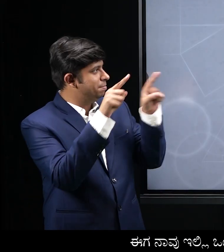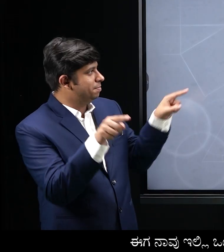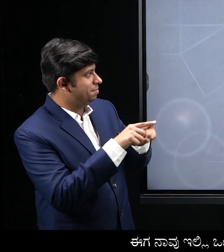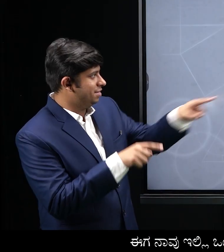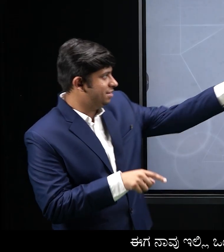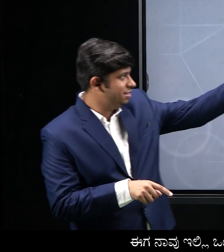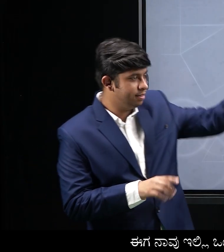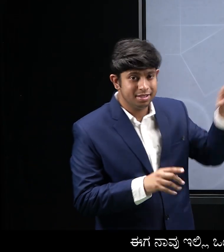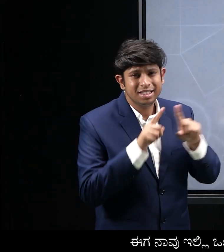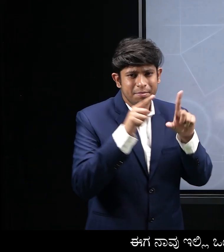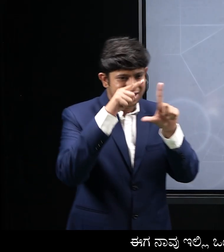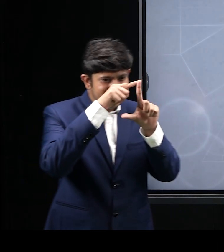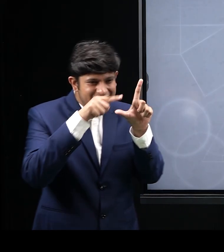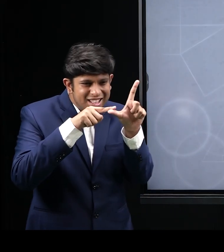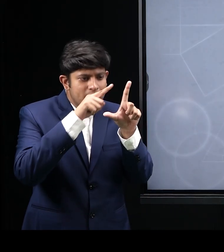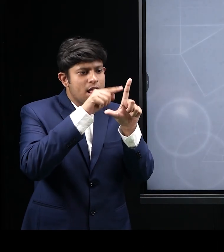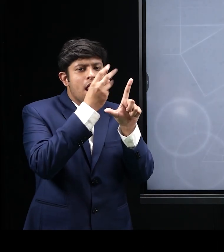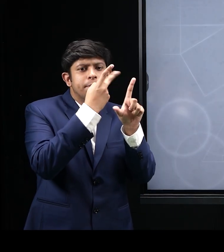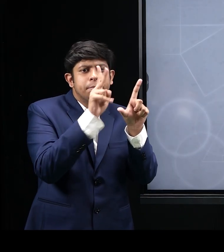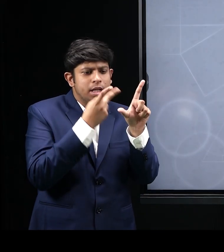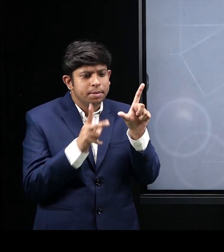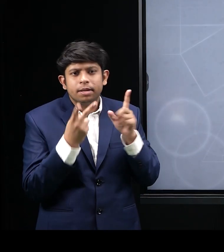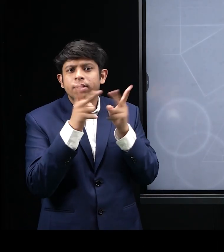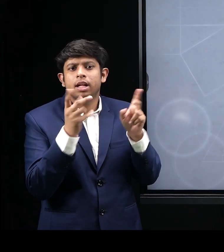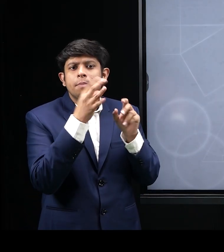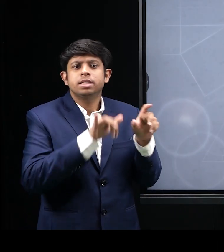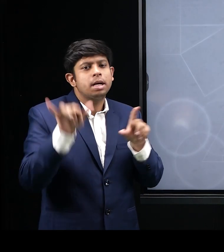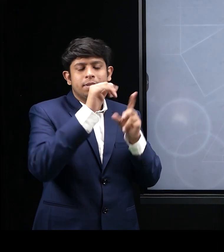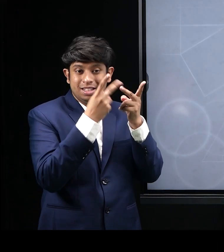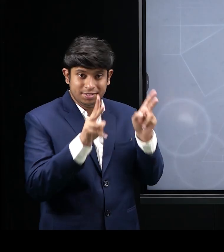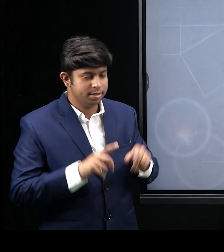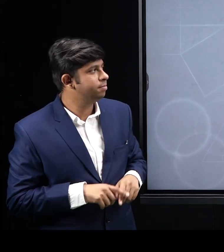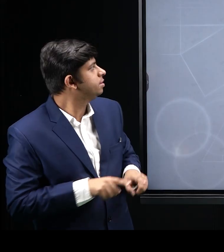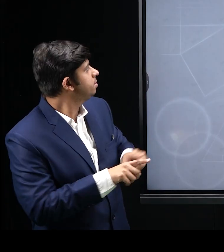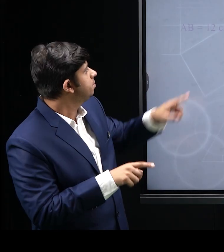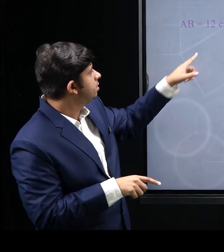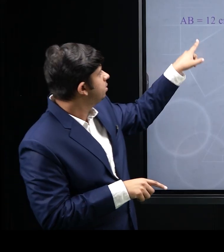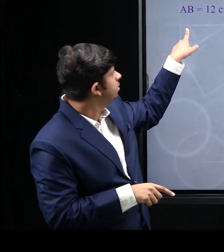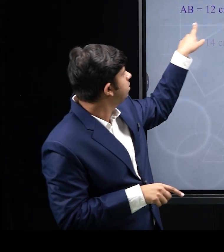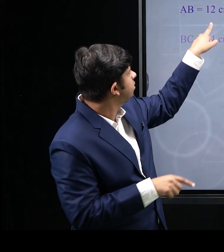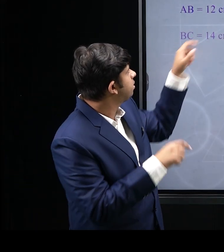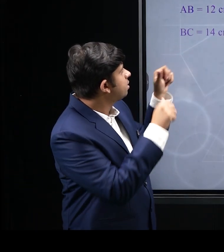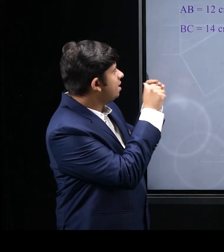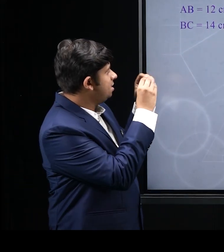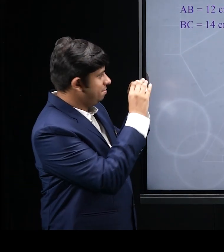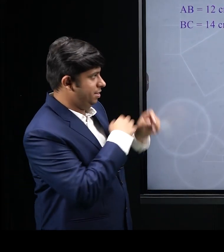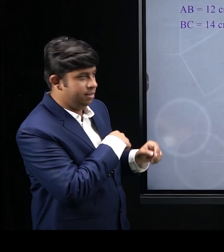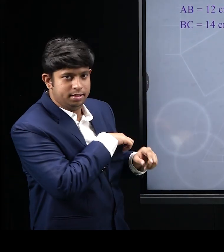ಉದಾಹರಣೆಯನ್ನು ನೋಡುತ್ತೇವೆ. ತ್ರಿಕೋನದ ಬದಿಗಳು ಎ ಬಿ ಇಸ್ ಈಕ್ವಲ್ ಟು 12 ಸೆಂಟಿಮೀಟರ್, ಬಿ ಸಿ ಇಸ್ ಈಕ್ವಲ್ ಟು 14